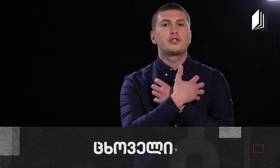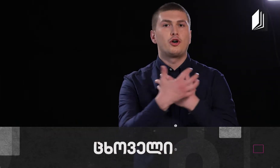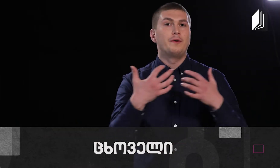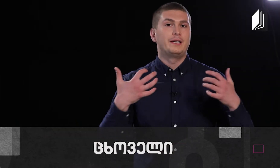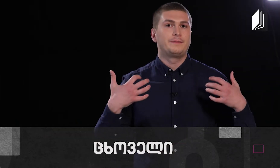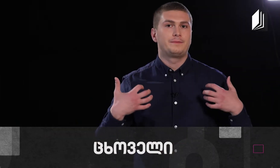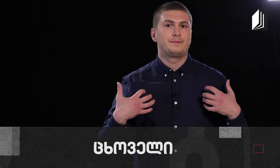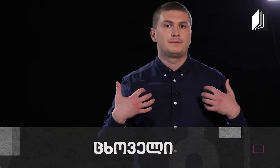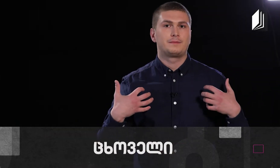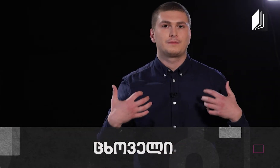ცხოველი.